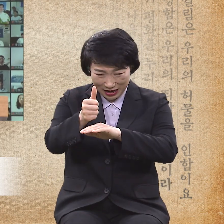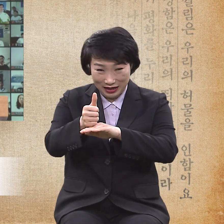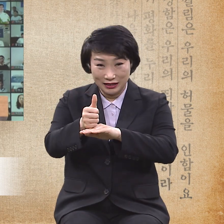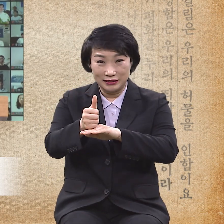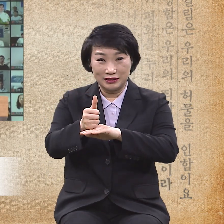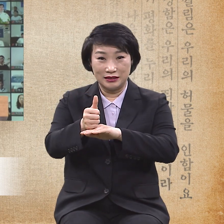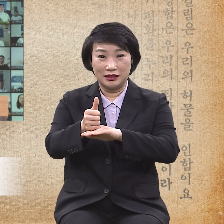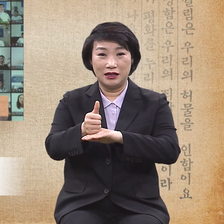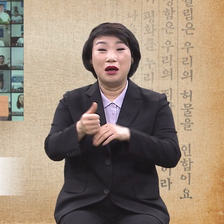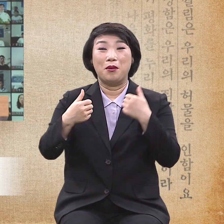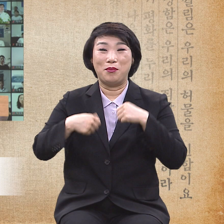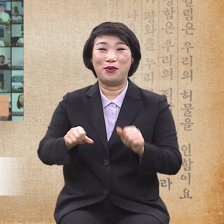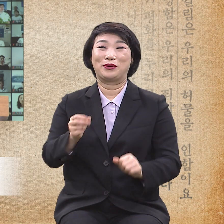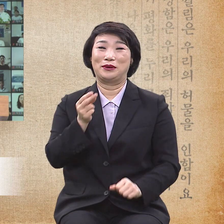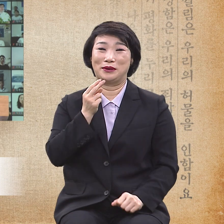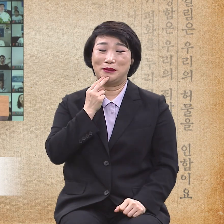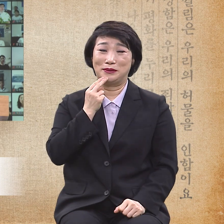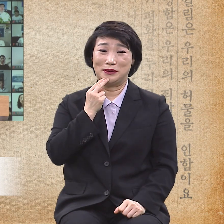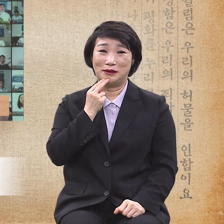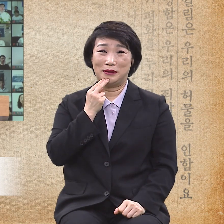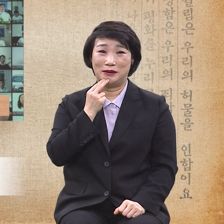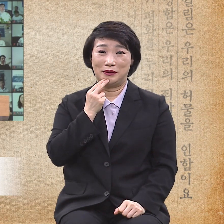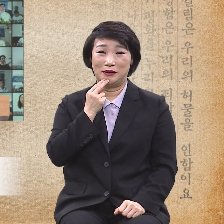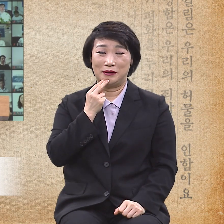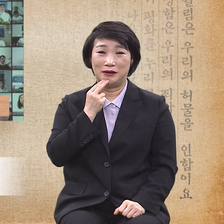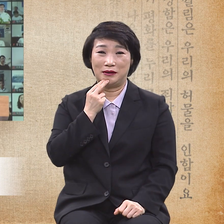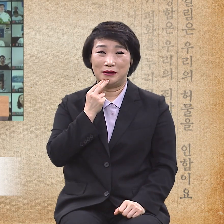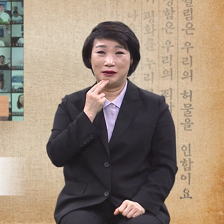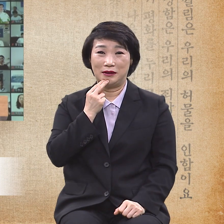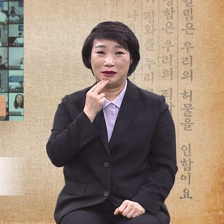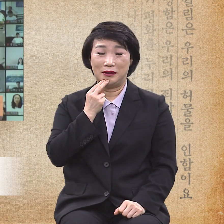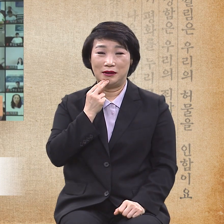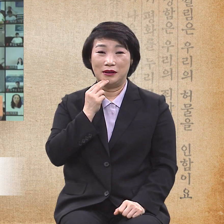끝까지 포기하지 아니하시고